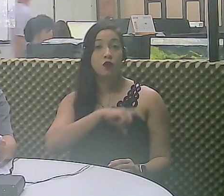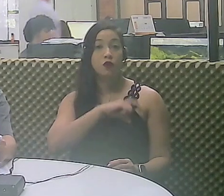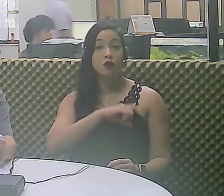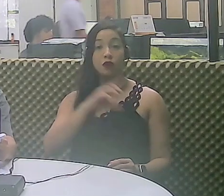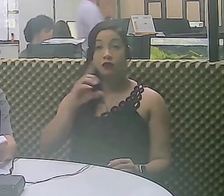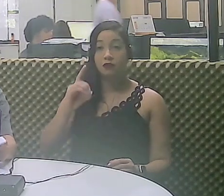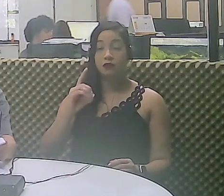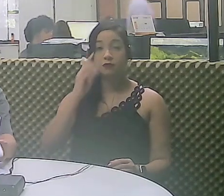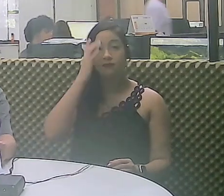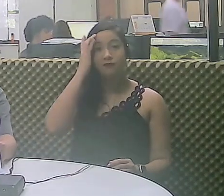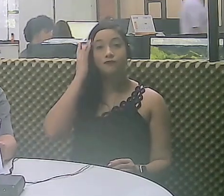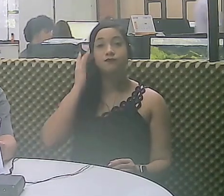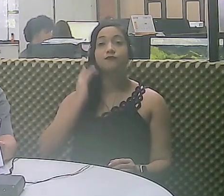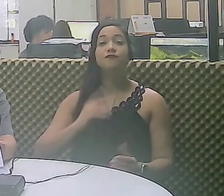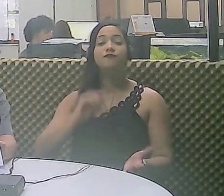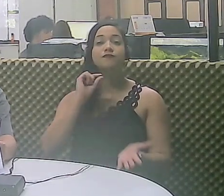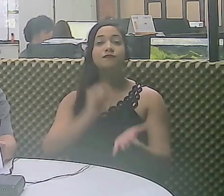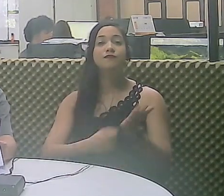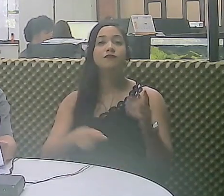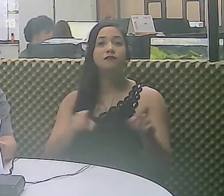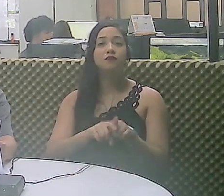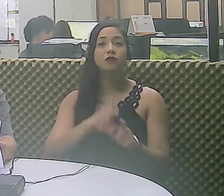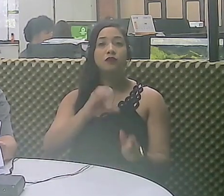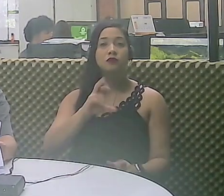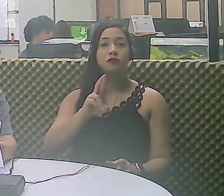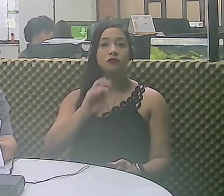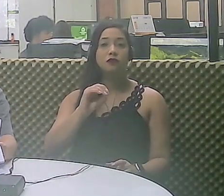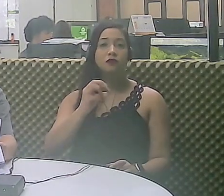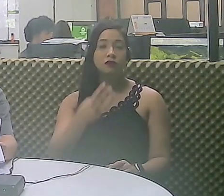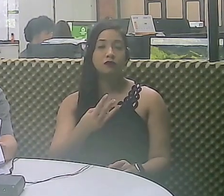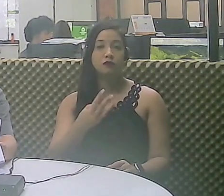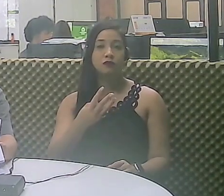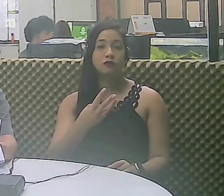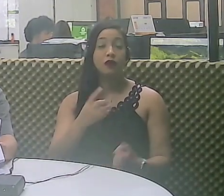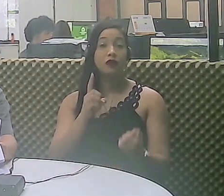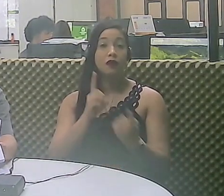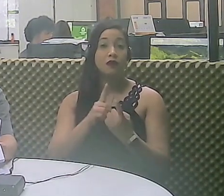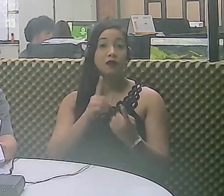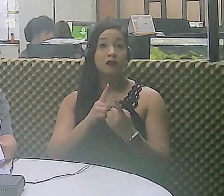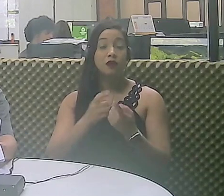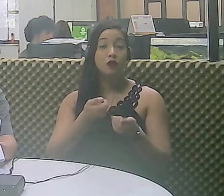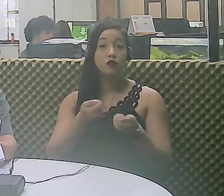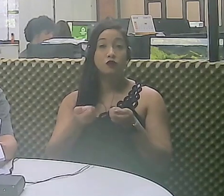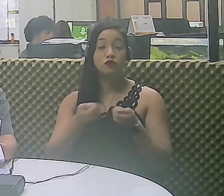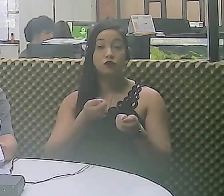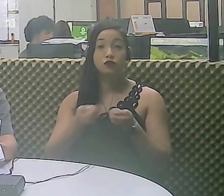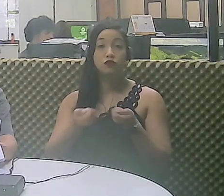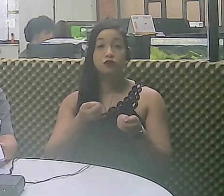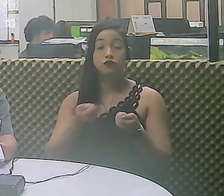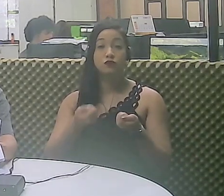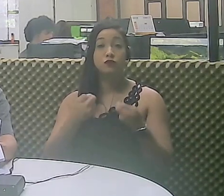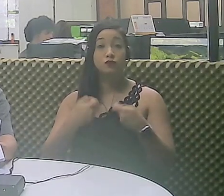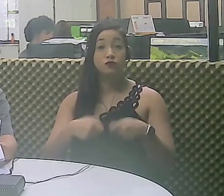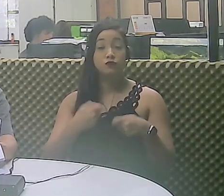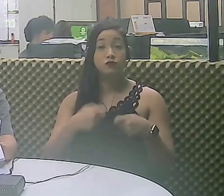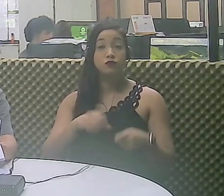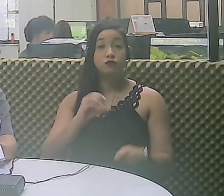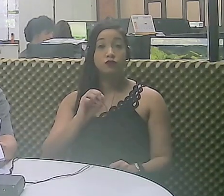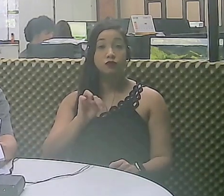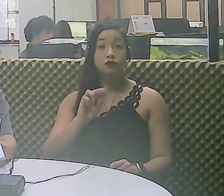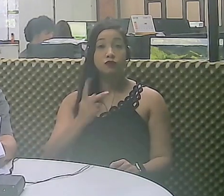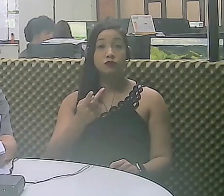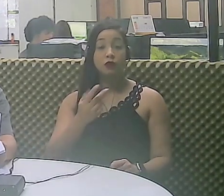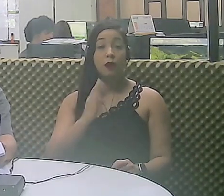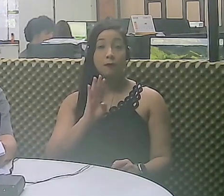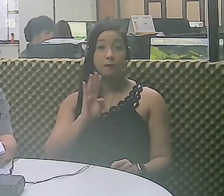categoria D. E para o credenciamento CR03, para atendimento administrativo, devem ter CNH a partir